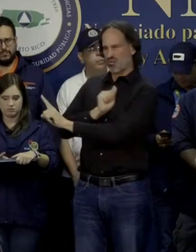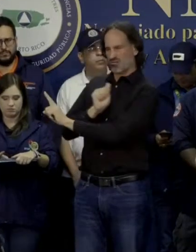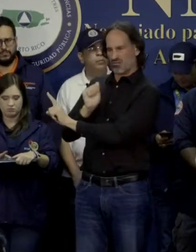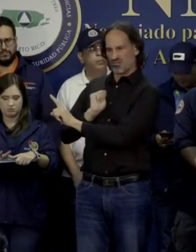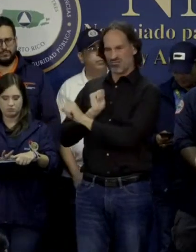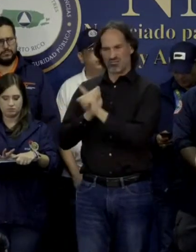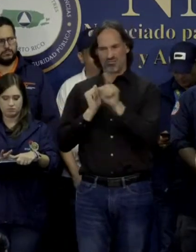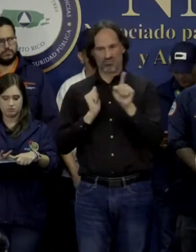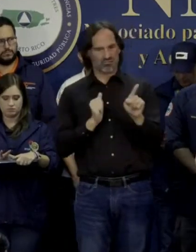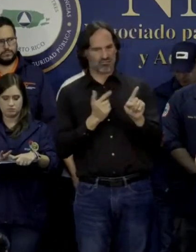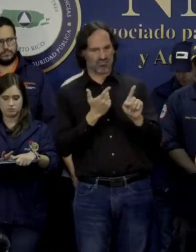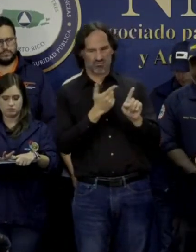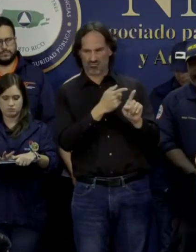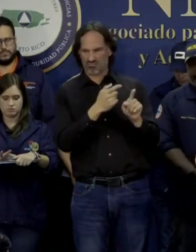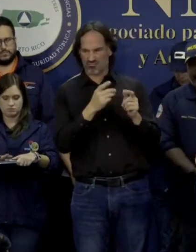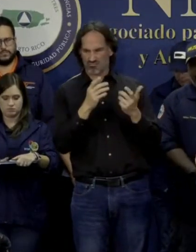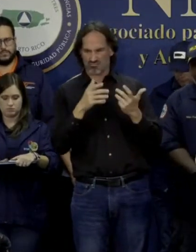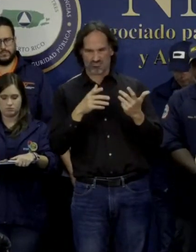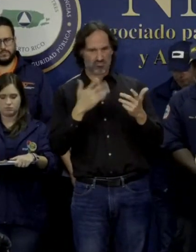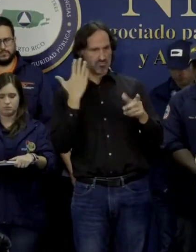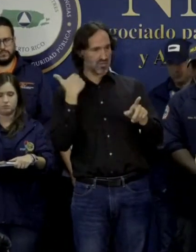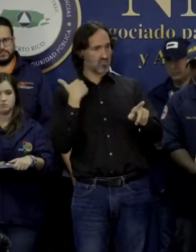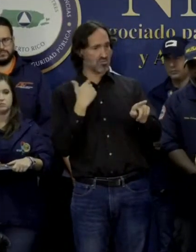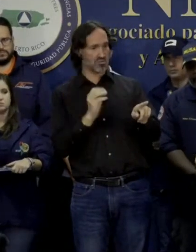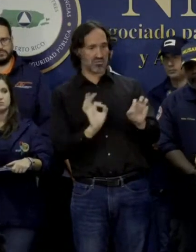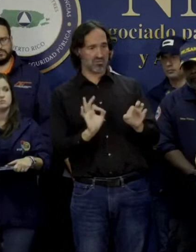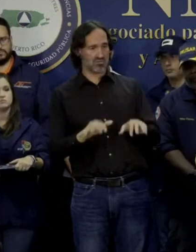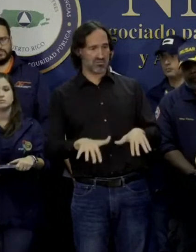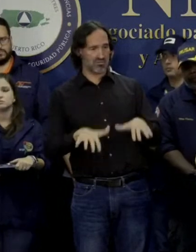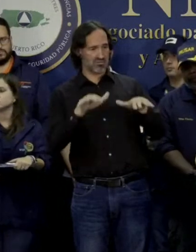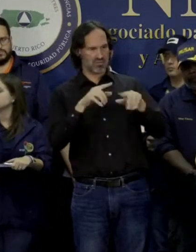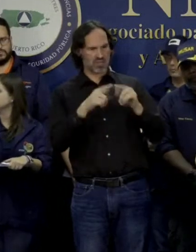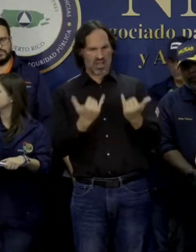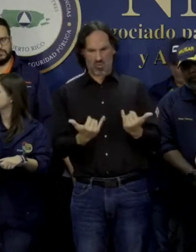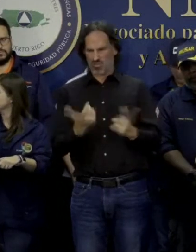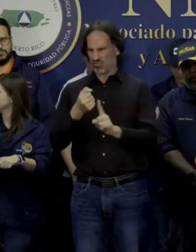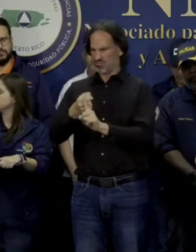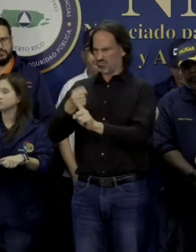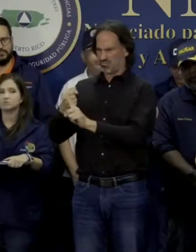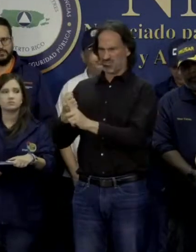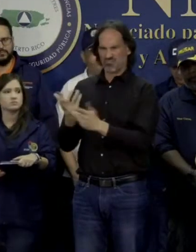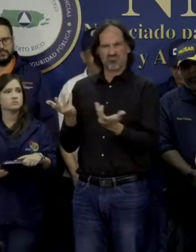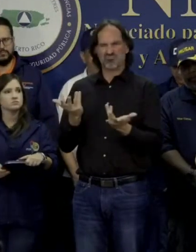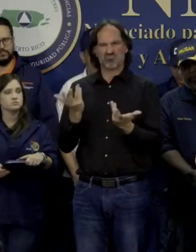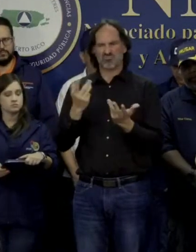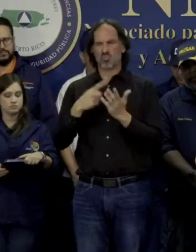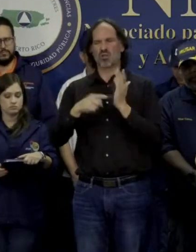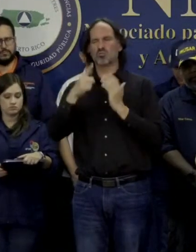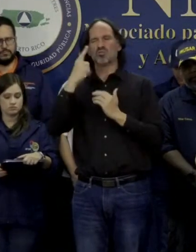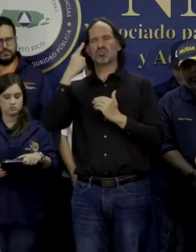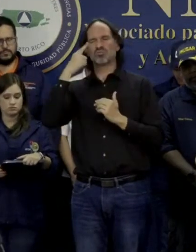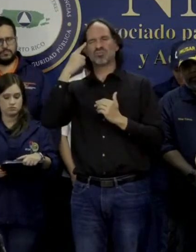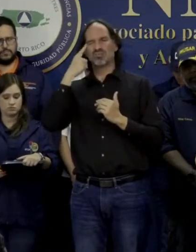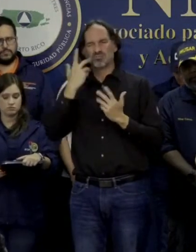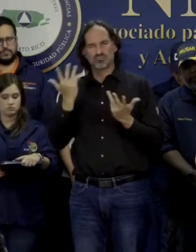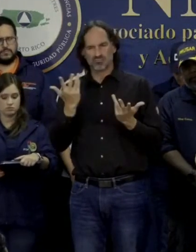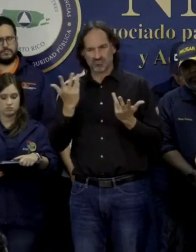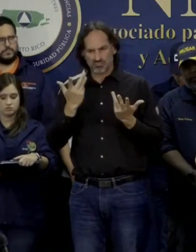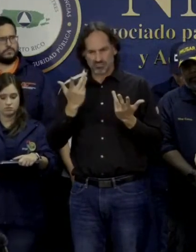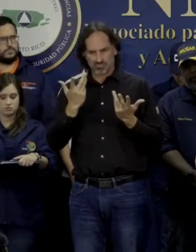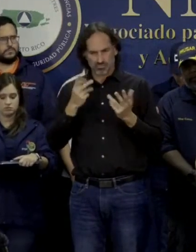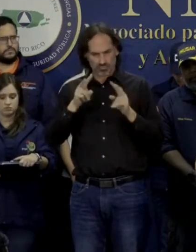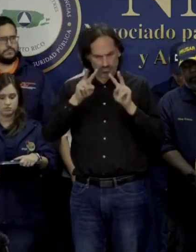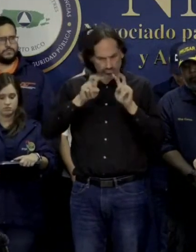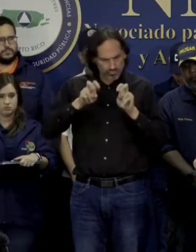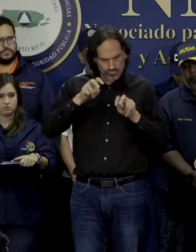María, en eventos previos. ¿Cuándo ustedes podrían comenzar a una investigación o un análisis de la situación?